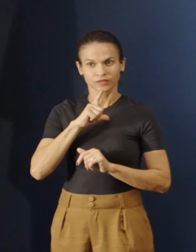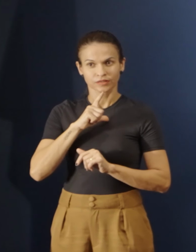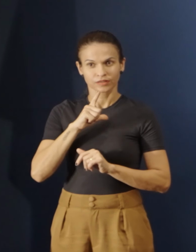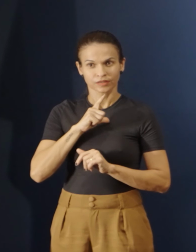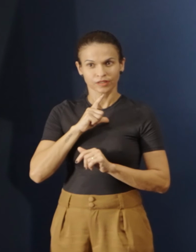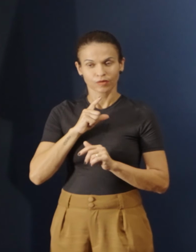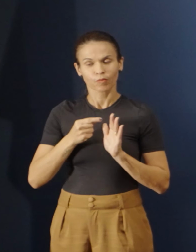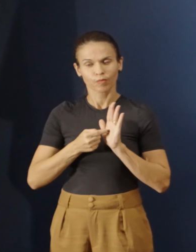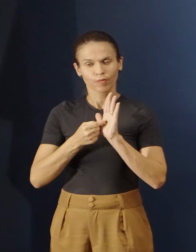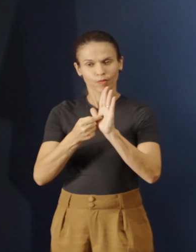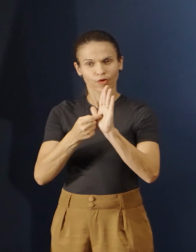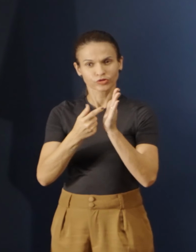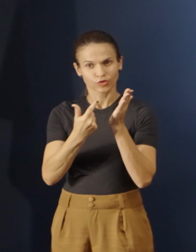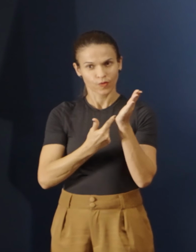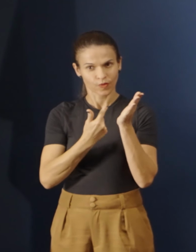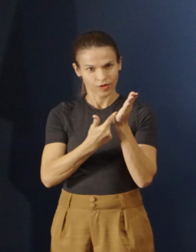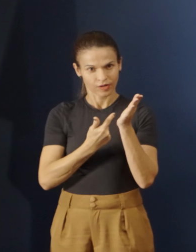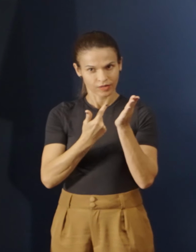destaca um livro.